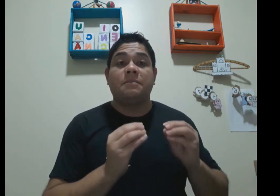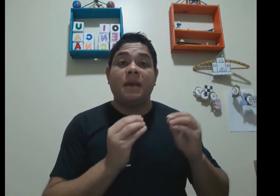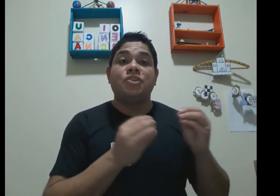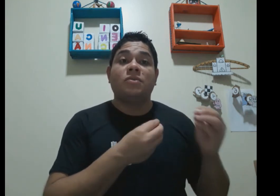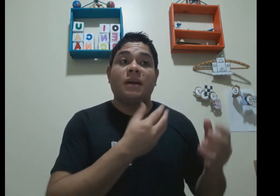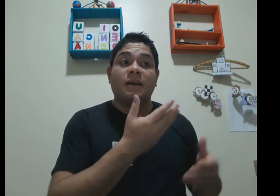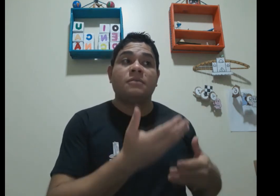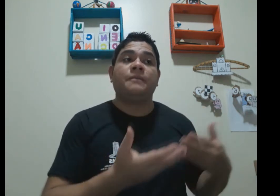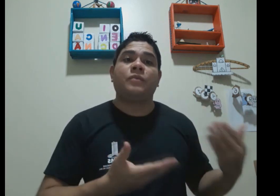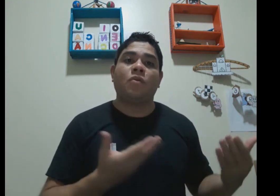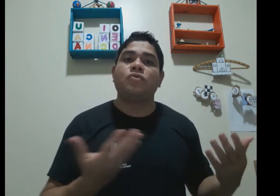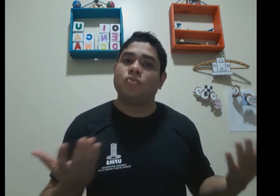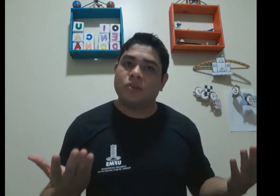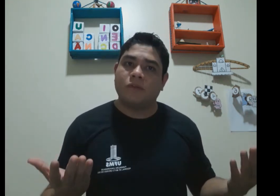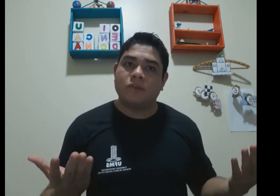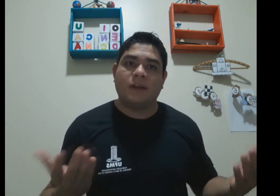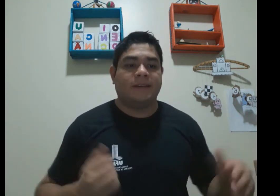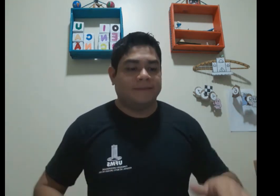bem dialogado com os dois profissionais.